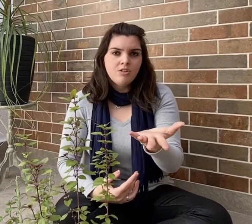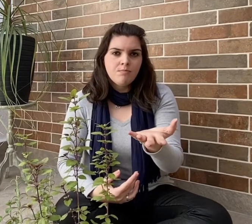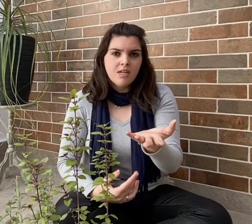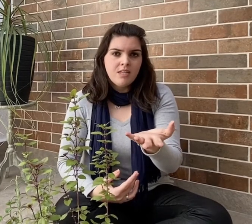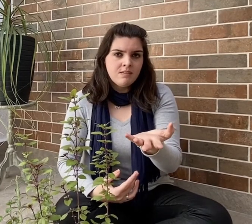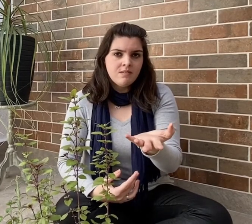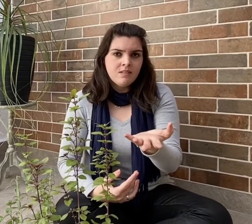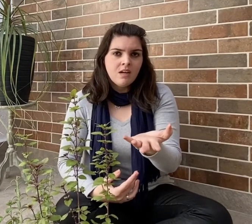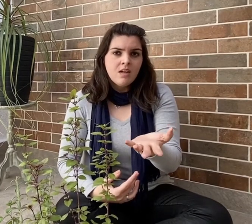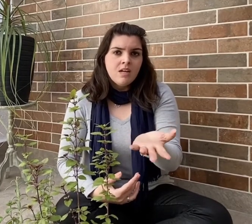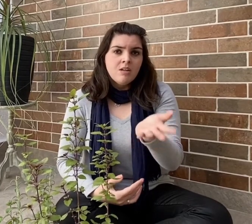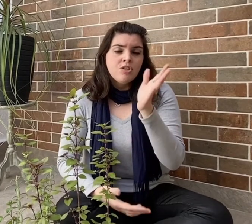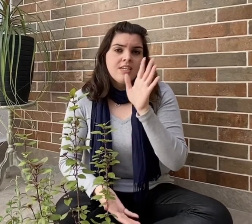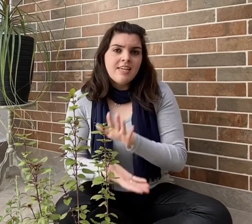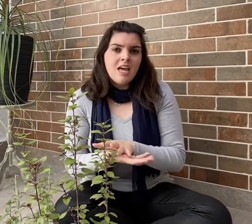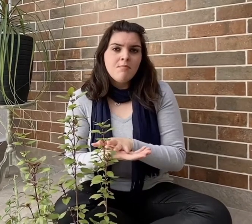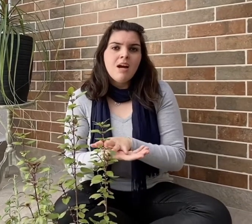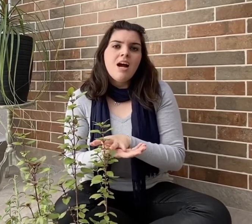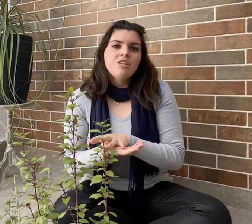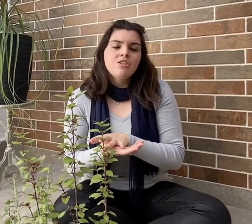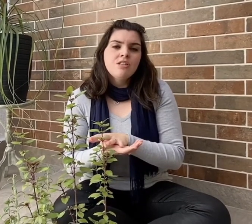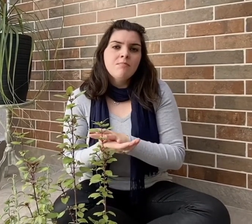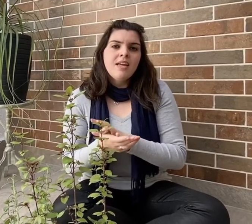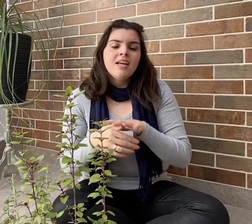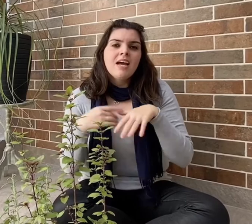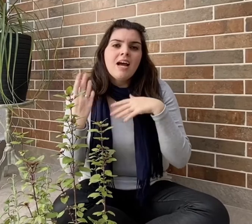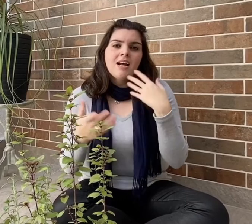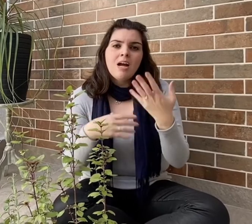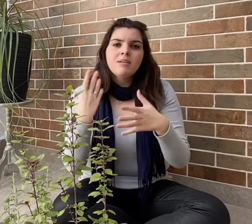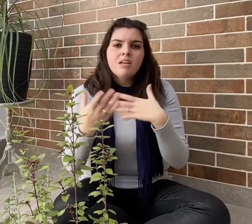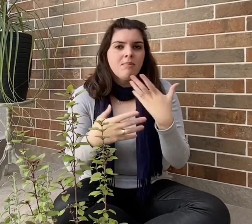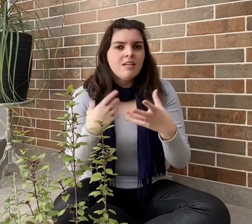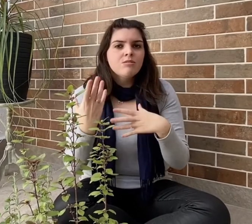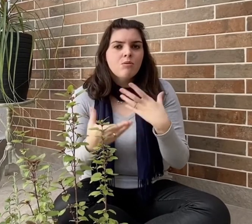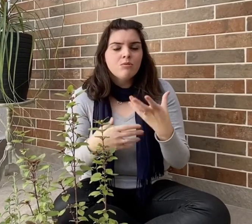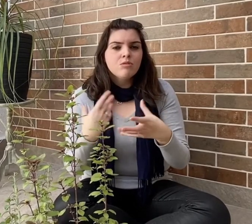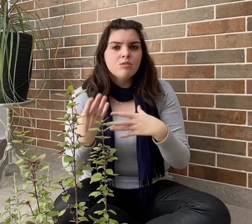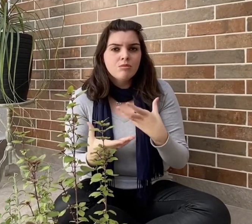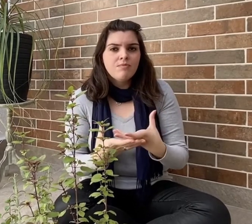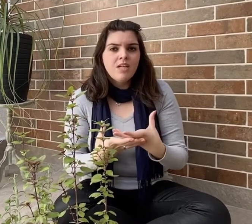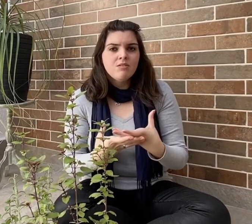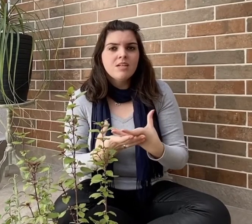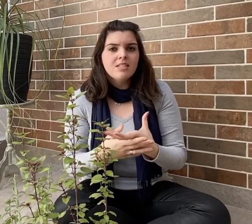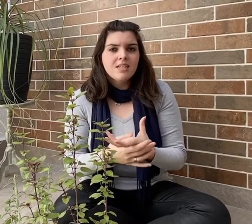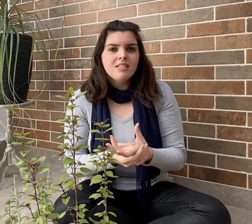para a criança, de quebra, a gente também acaba trabalhando com os nossos filhos essa questão